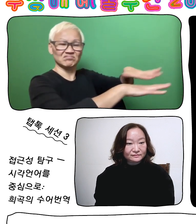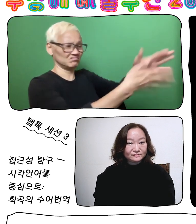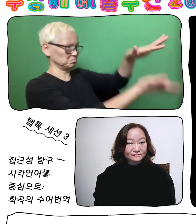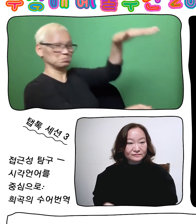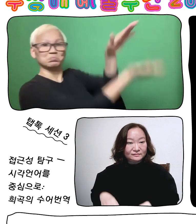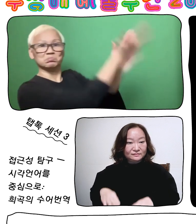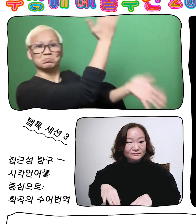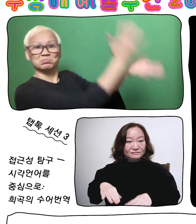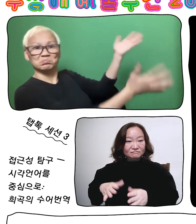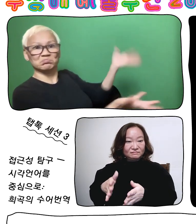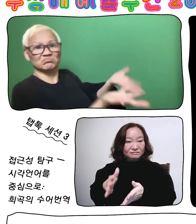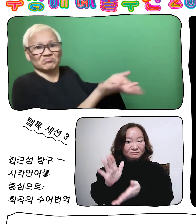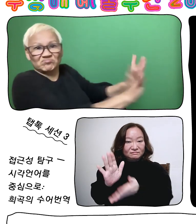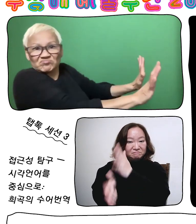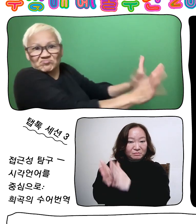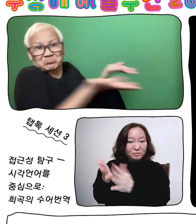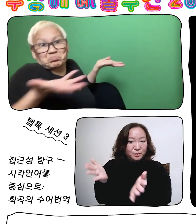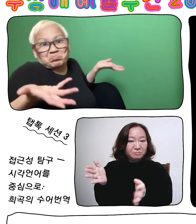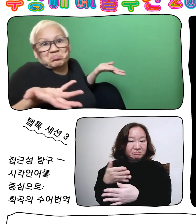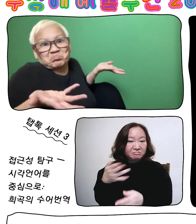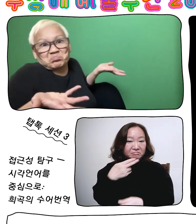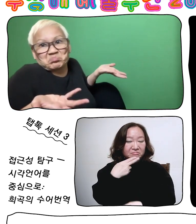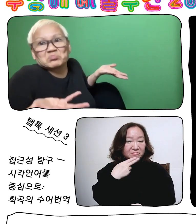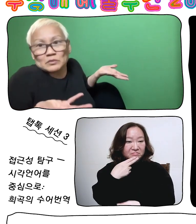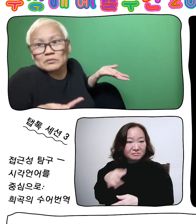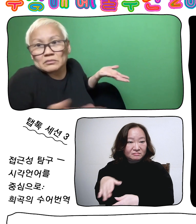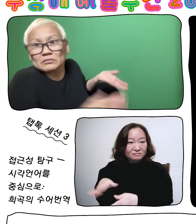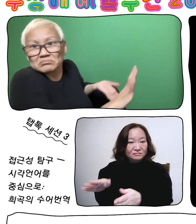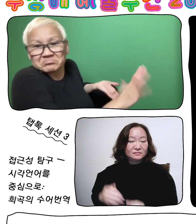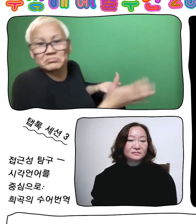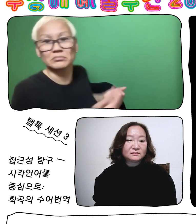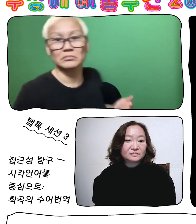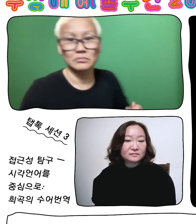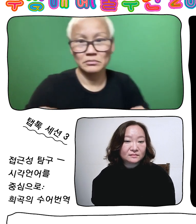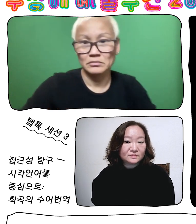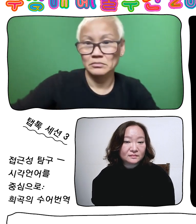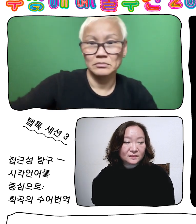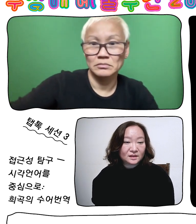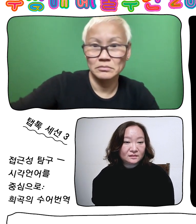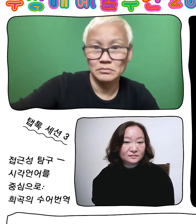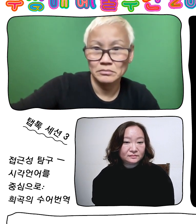배 앞은 중립의 의미를 지닐 수 있는 위치입니다.